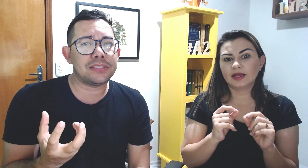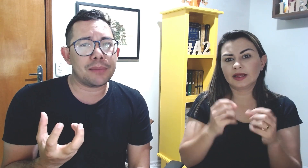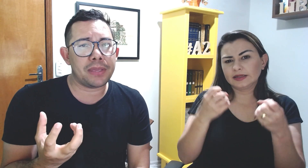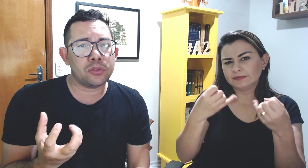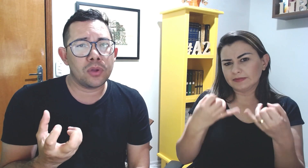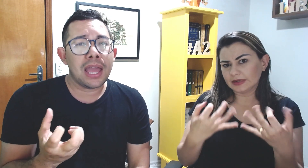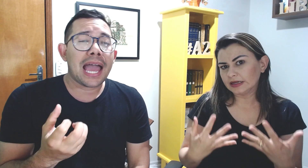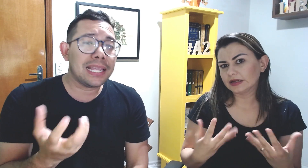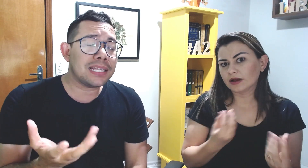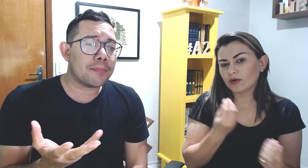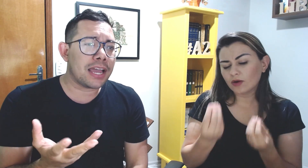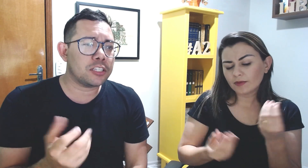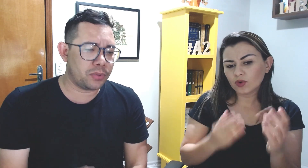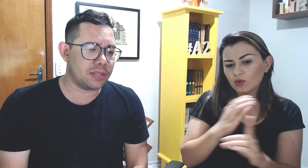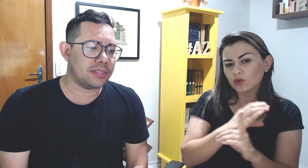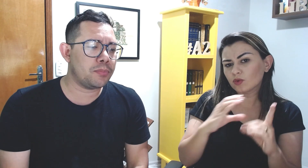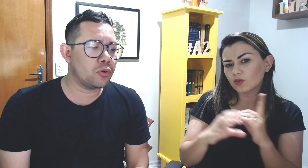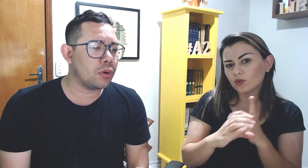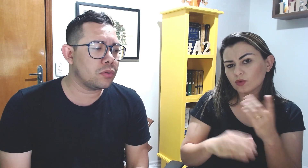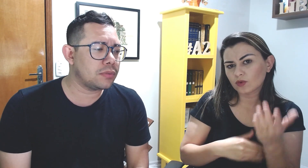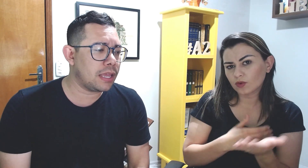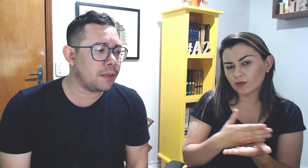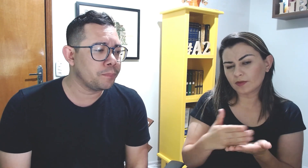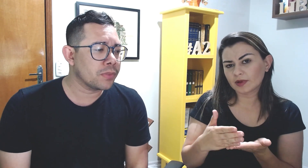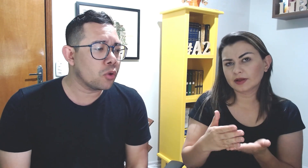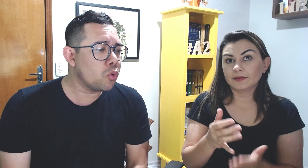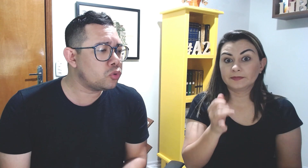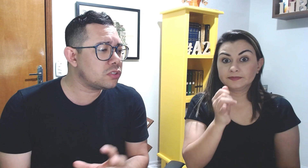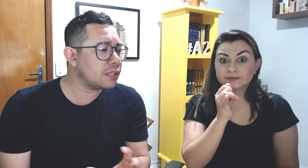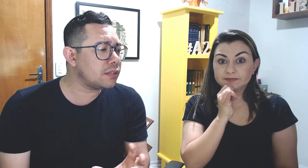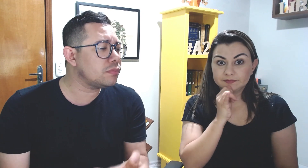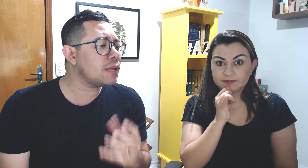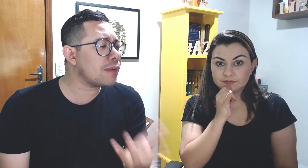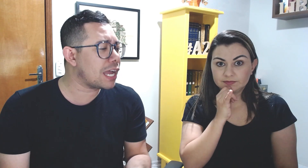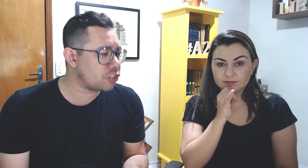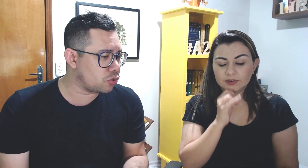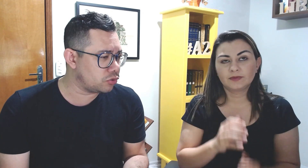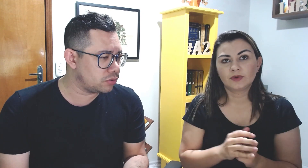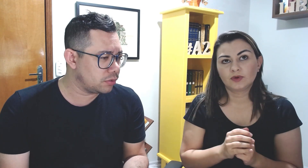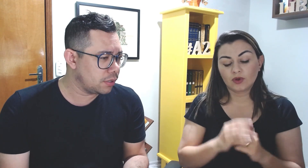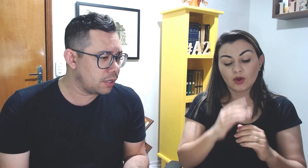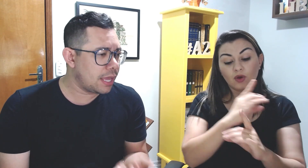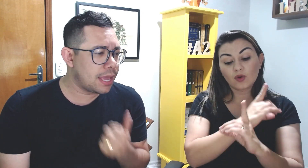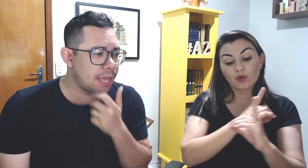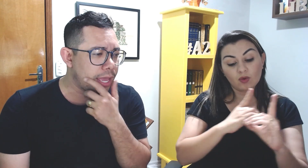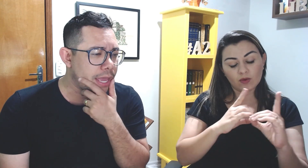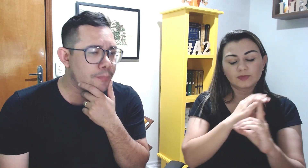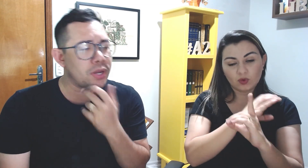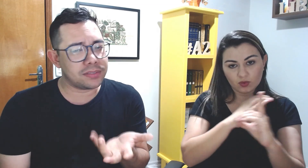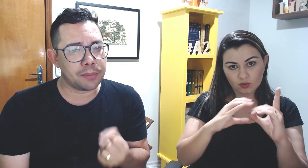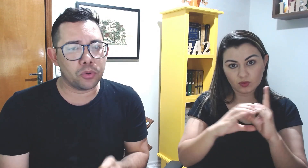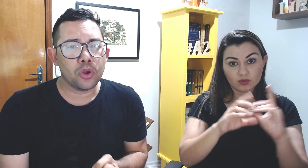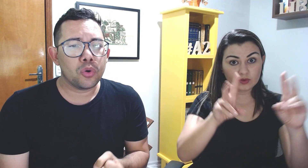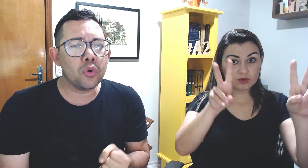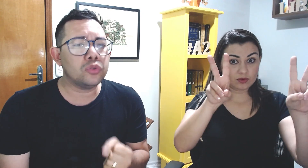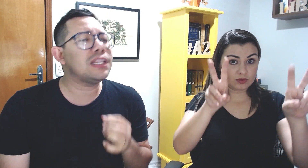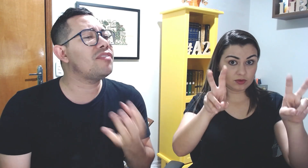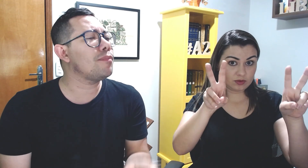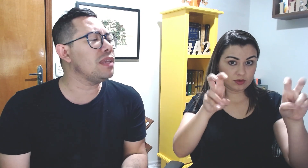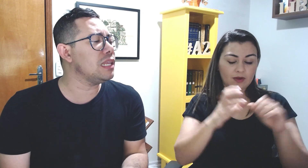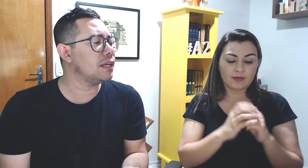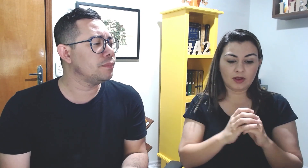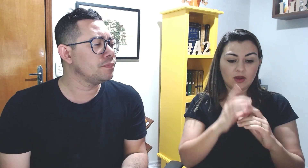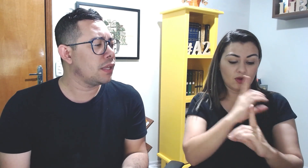de pensamento. Ainda mais, por exemplo, quando tem cultos que são temáticos. Por exemplo, culto